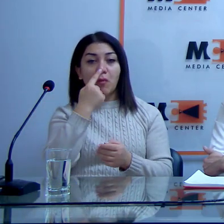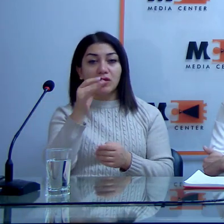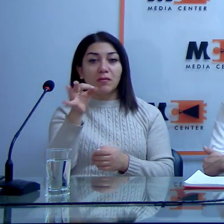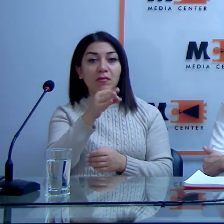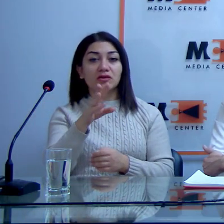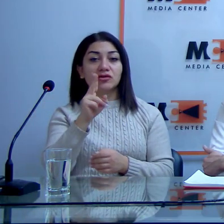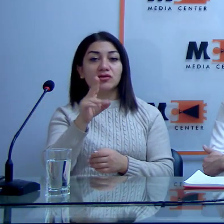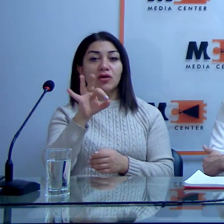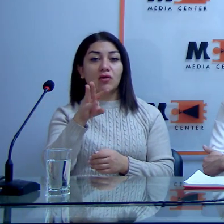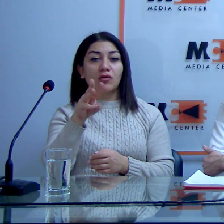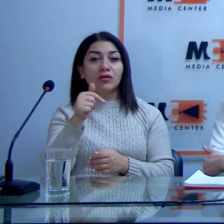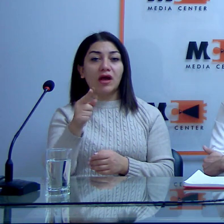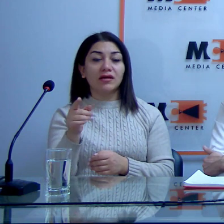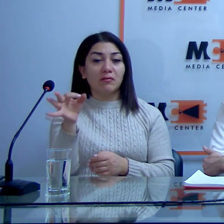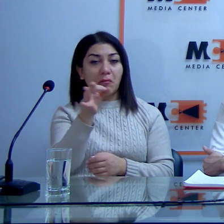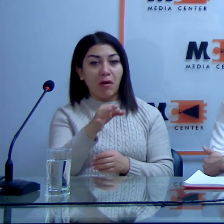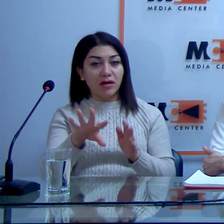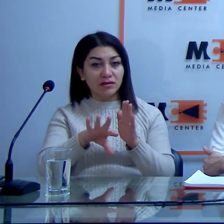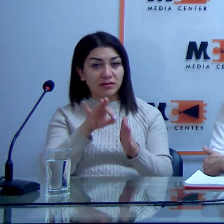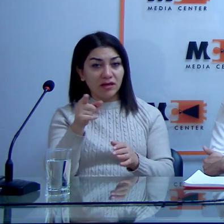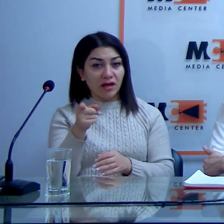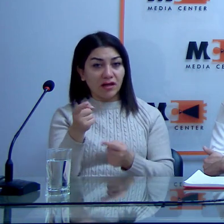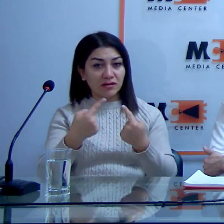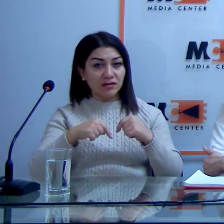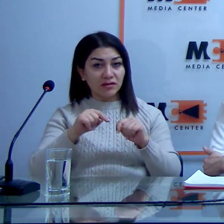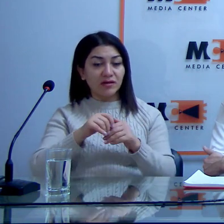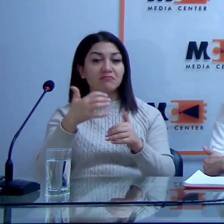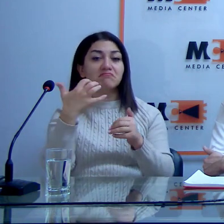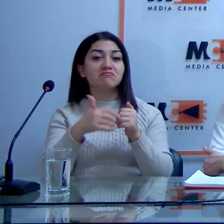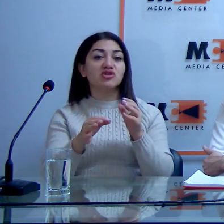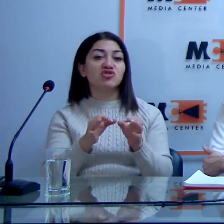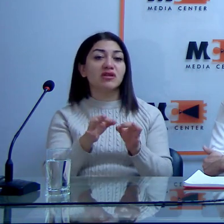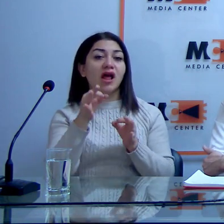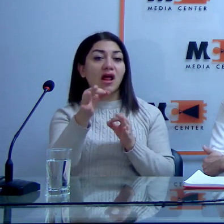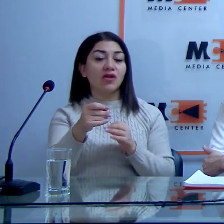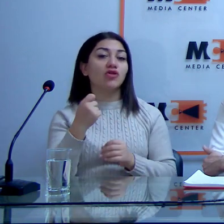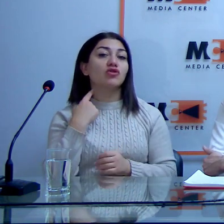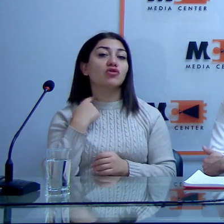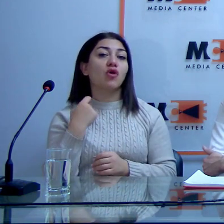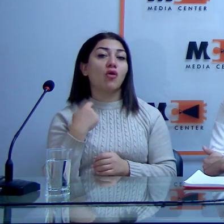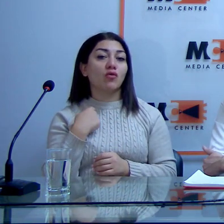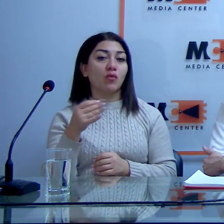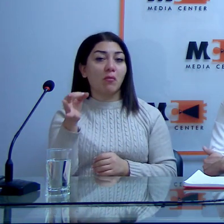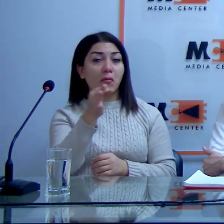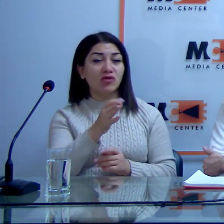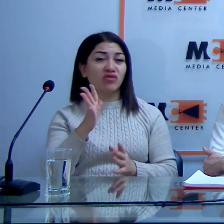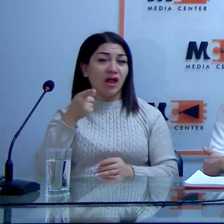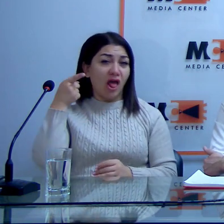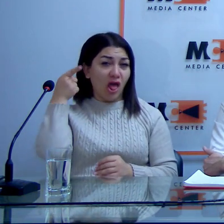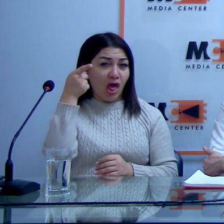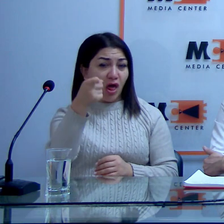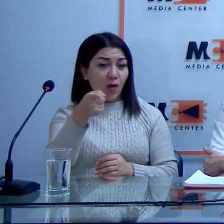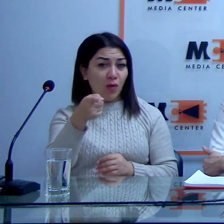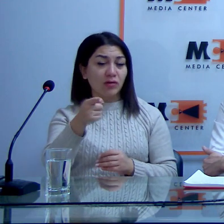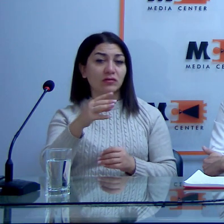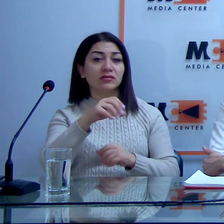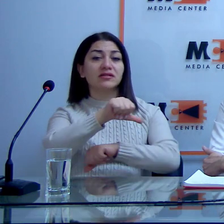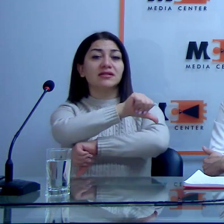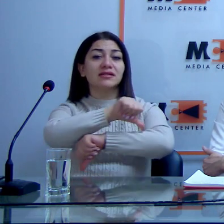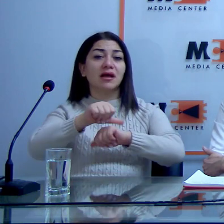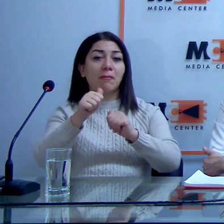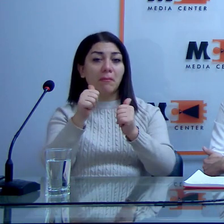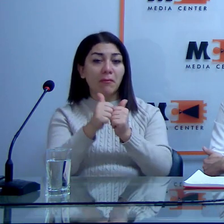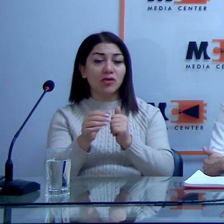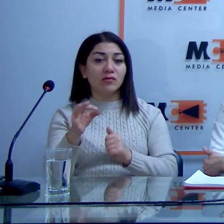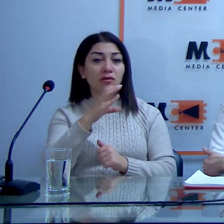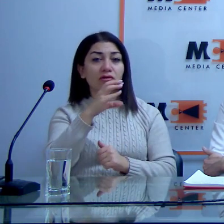դիտարկելենք Կոտայքի մարզը, որպես միջին մարզ, միջին հեռավորության մարզ, Լոռու մարզը եւ որպես բավականին հեռու կտրված նաեւ սահմանամերձ